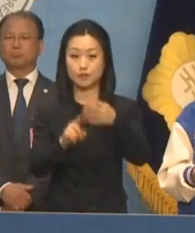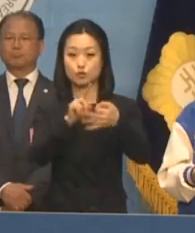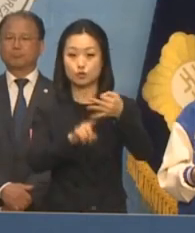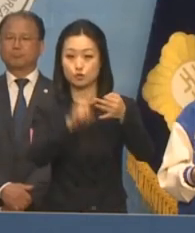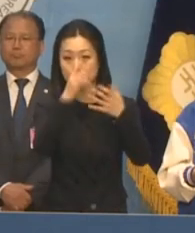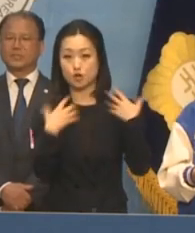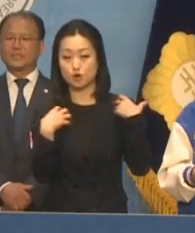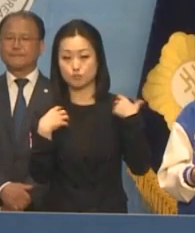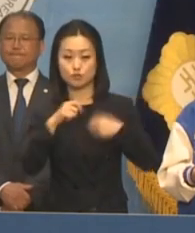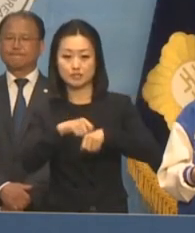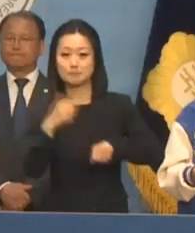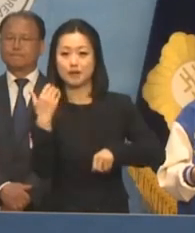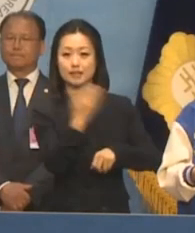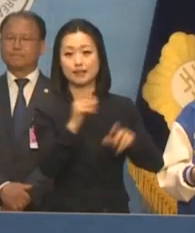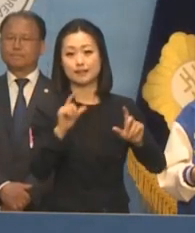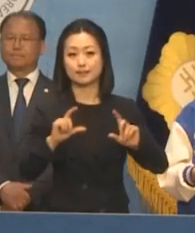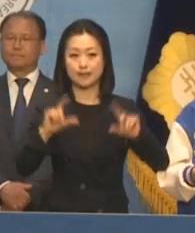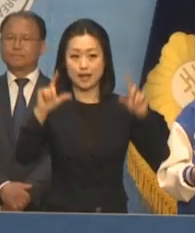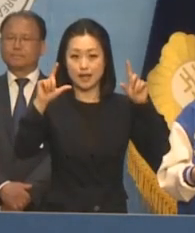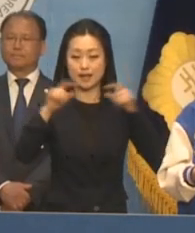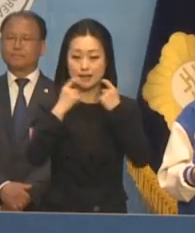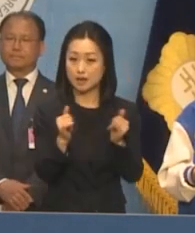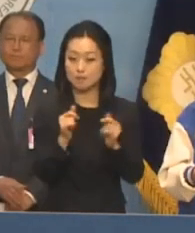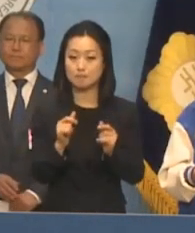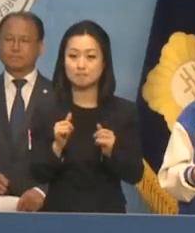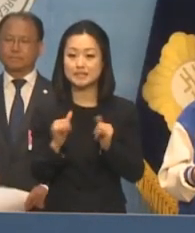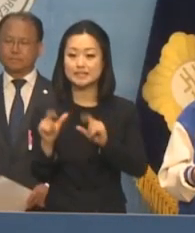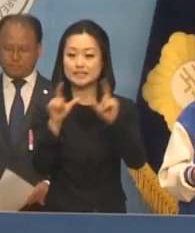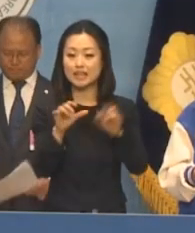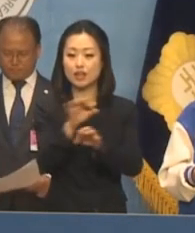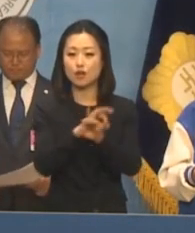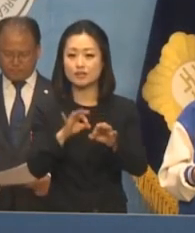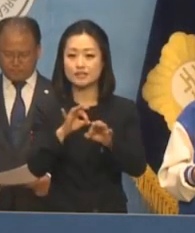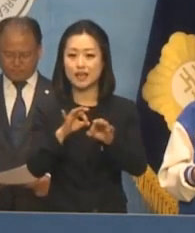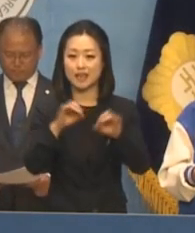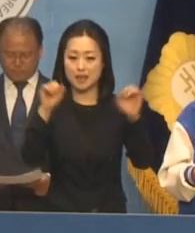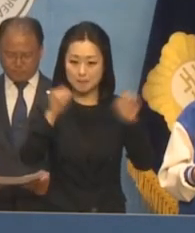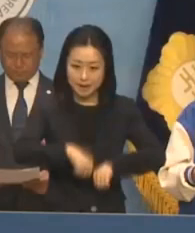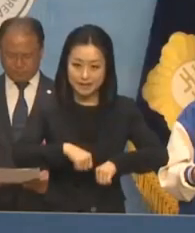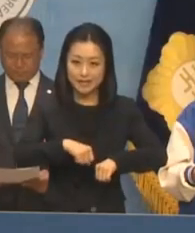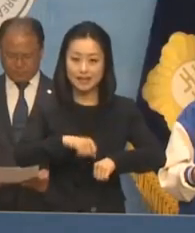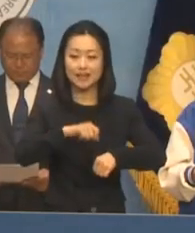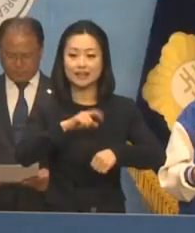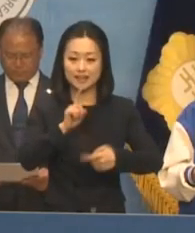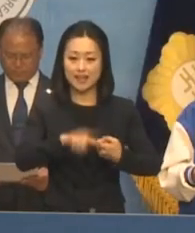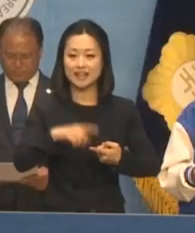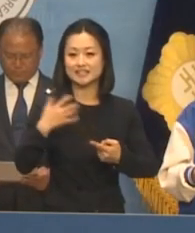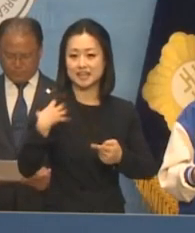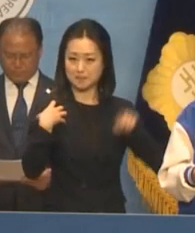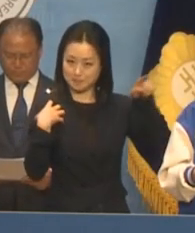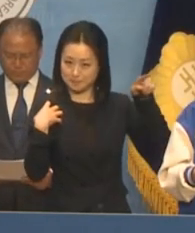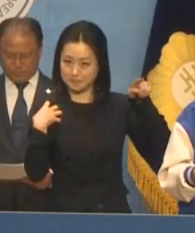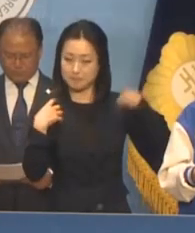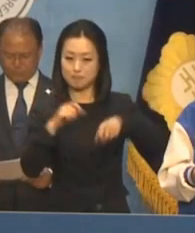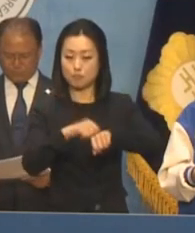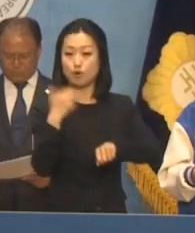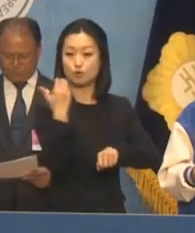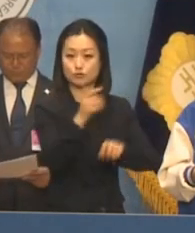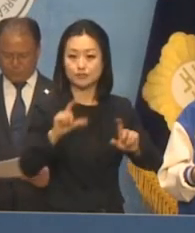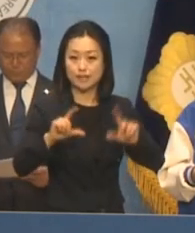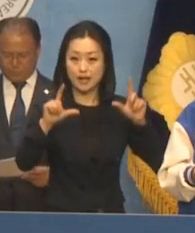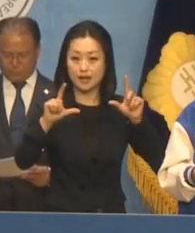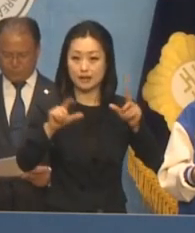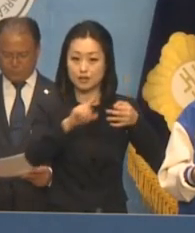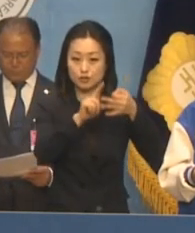정권 심판의 날입니다 소상공인 민생 파탄의 책임을 묻는 선거가 될 것입니다 윤성열 대통령은